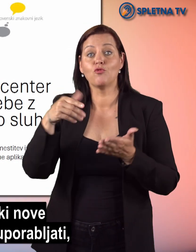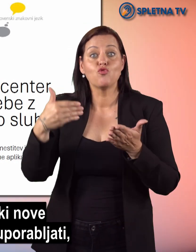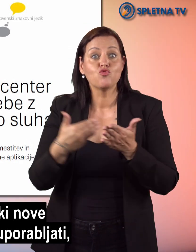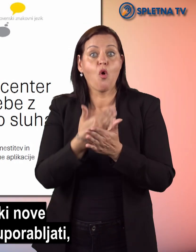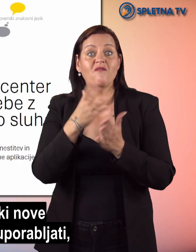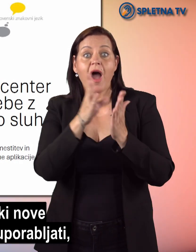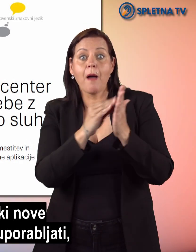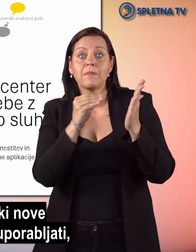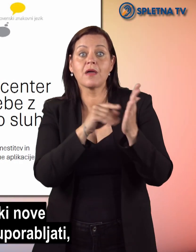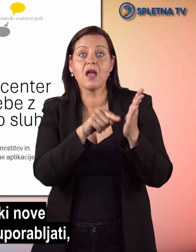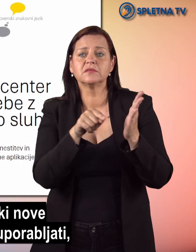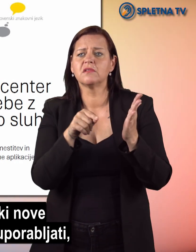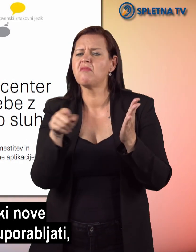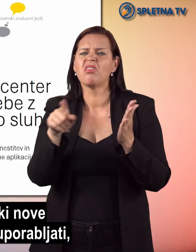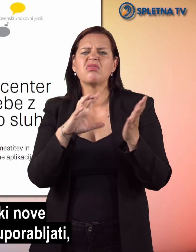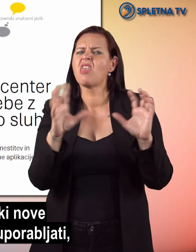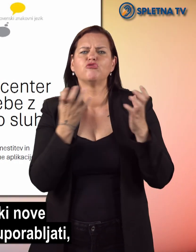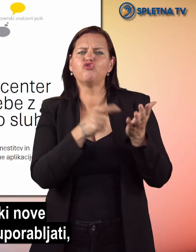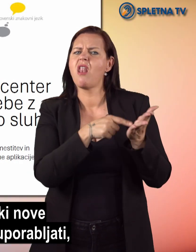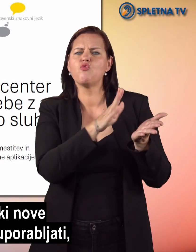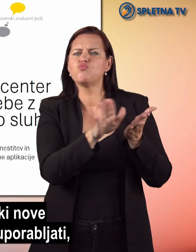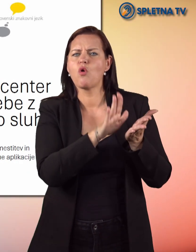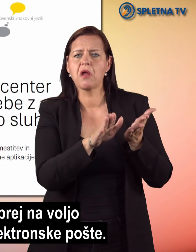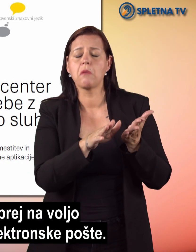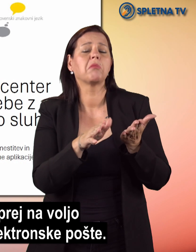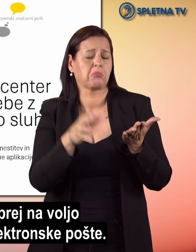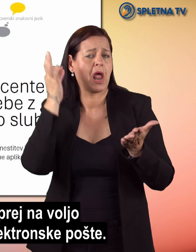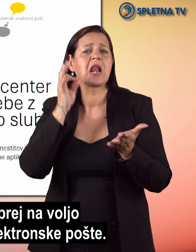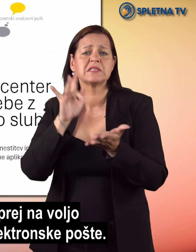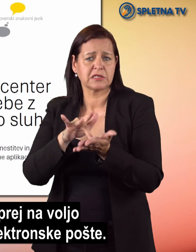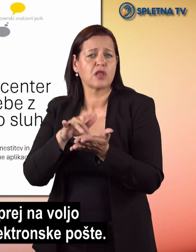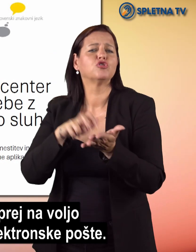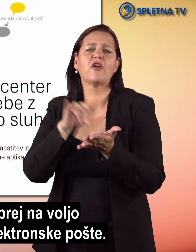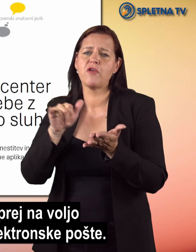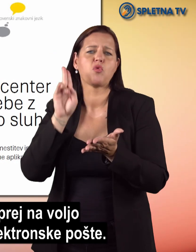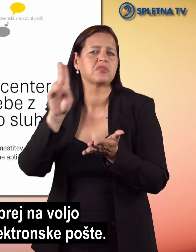Za uporabnike, ki nove aplikacije ne želijo uporabljati, je klicni